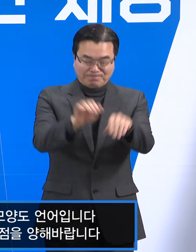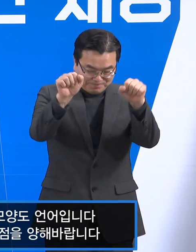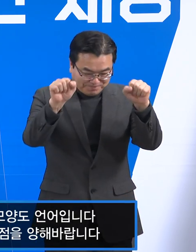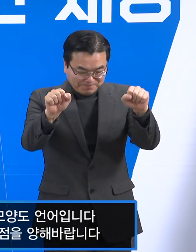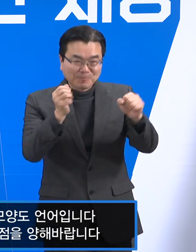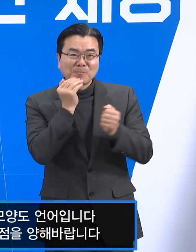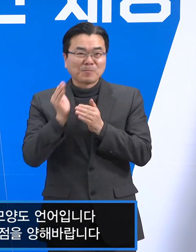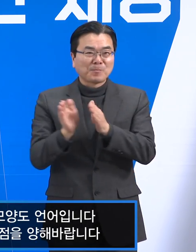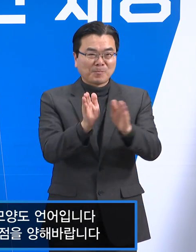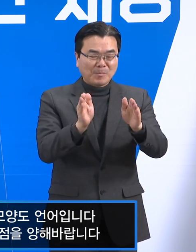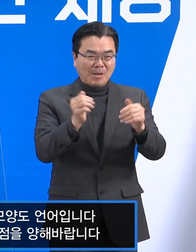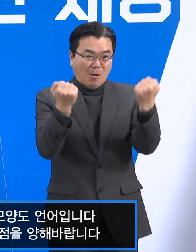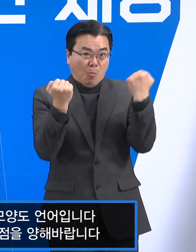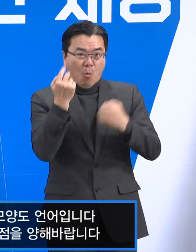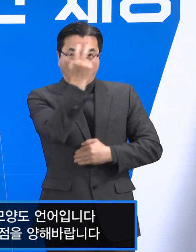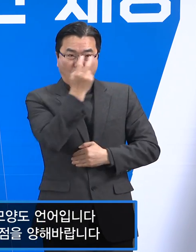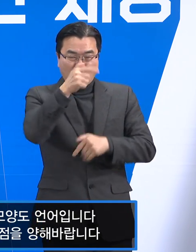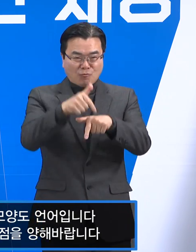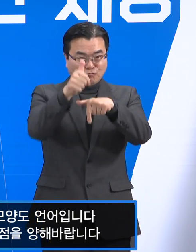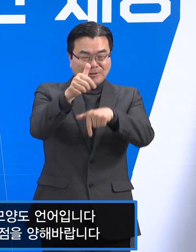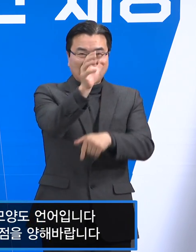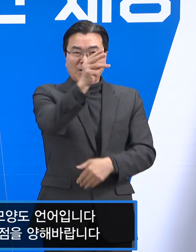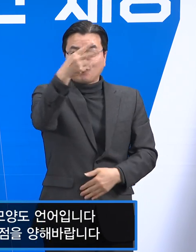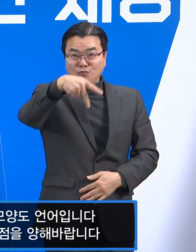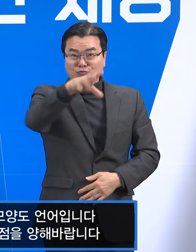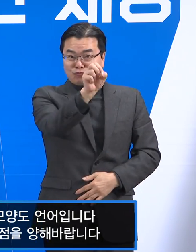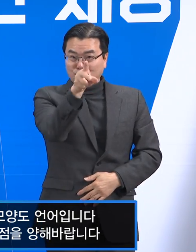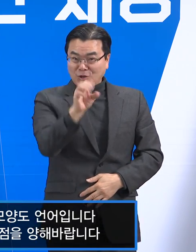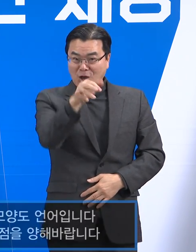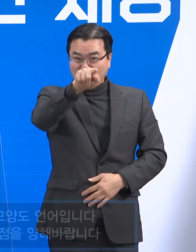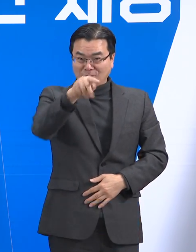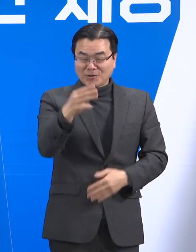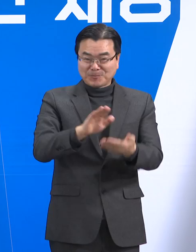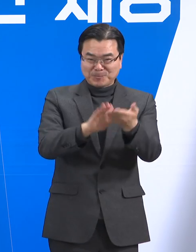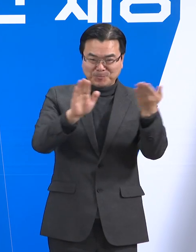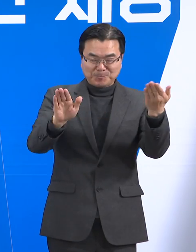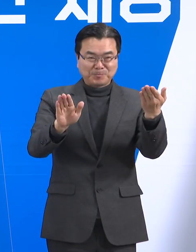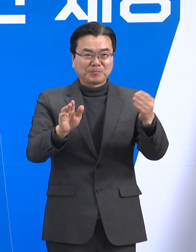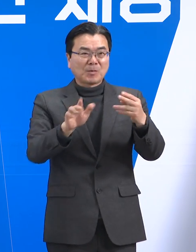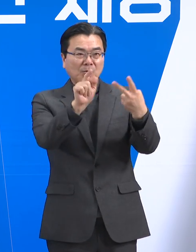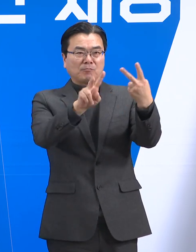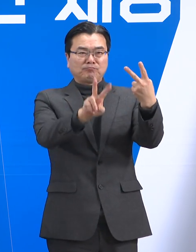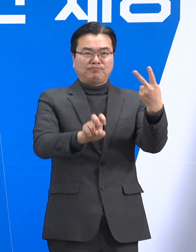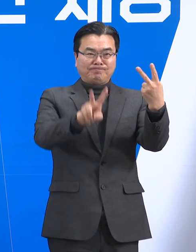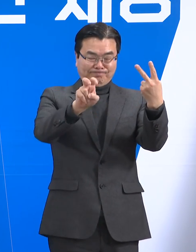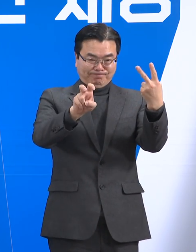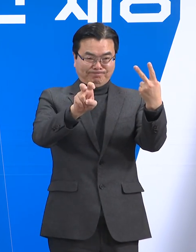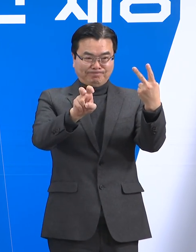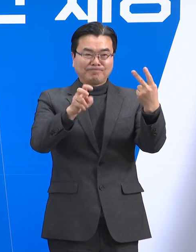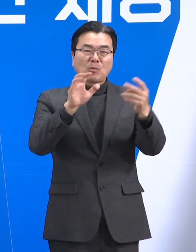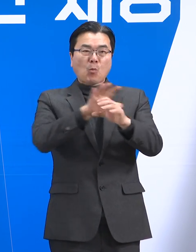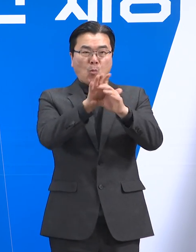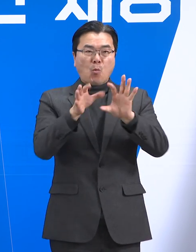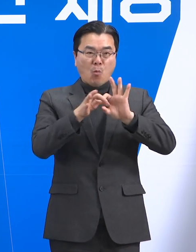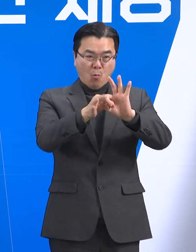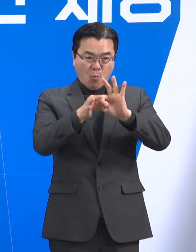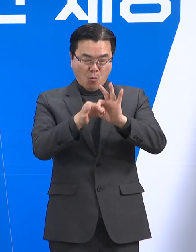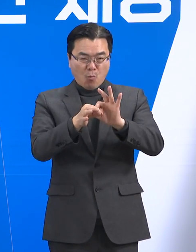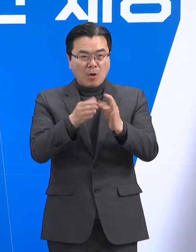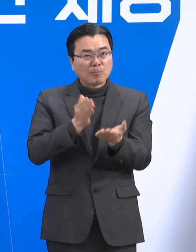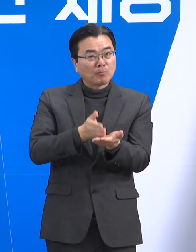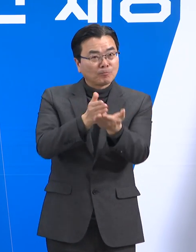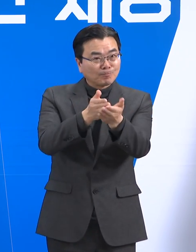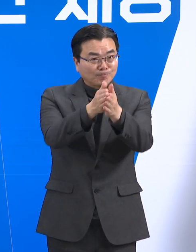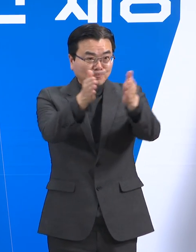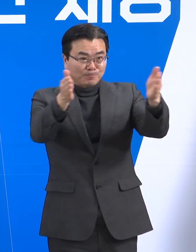안녕하십니까. 경기도 보건건강국장 류영철입니다. 2월 22일 화요일 경기도 코로나19 대응 정례 기자회견을